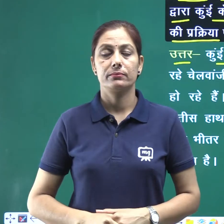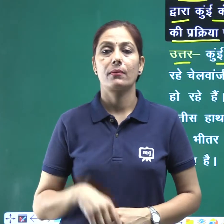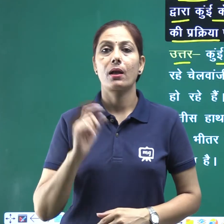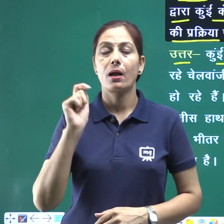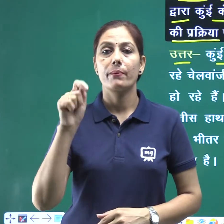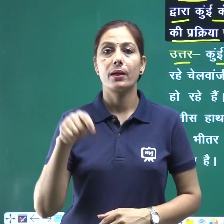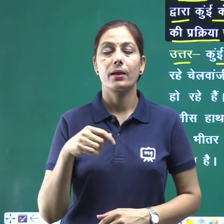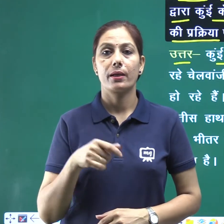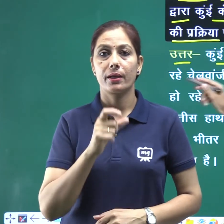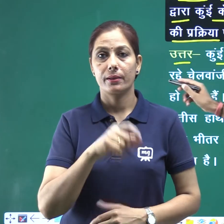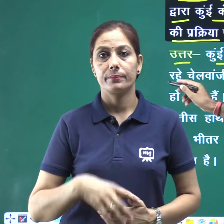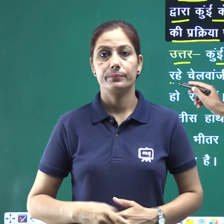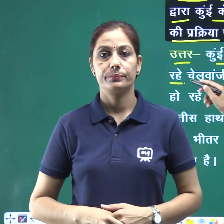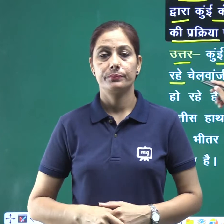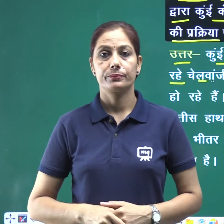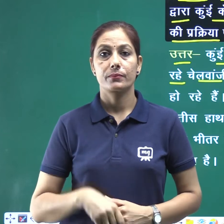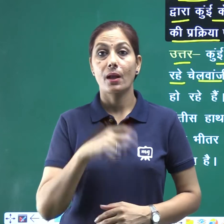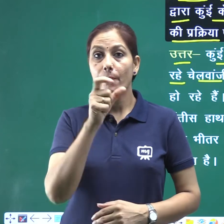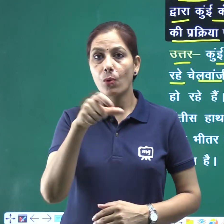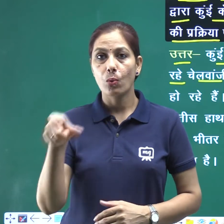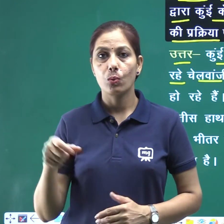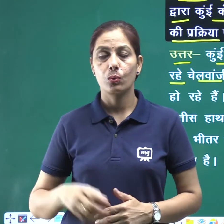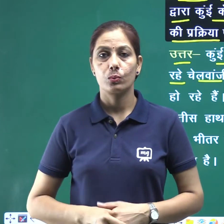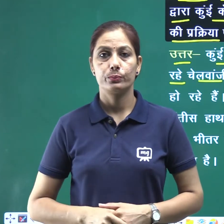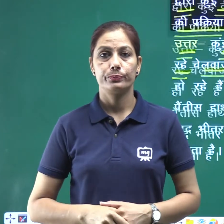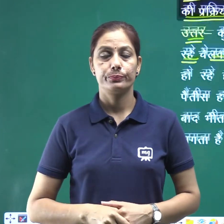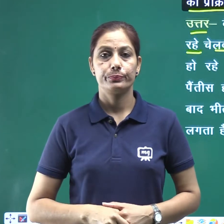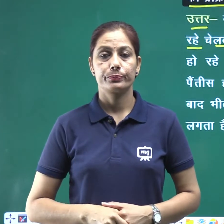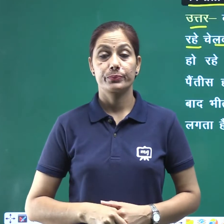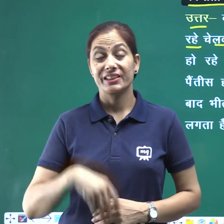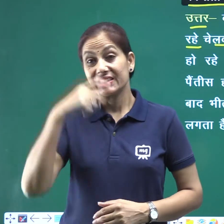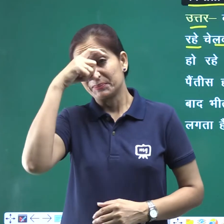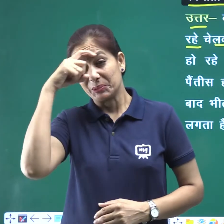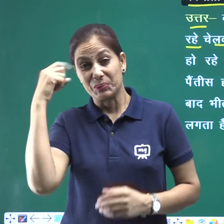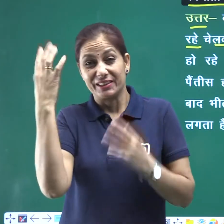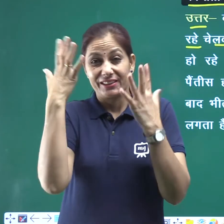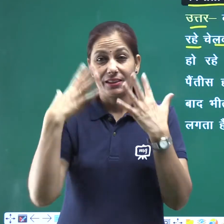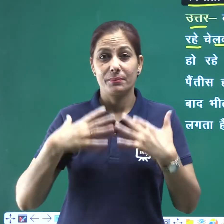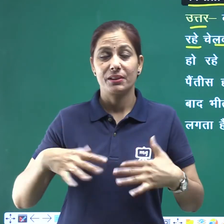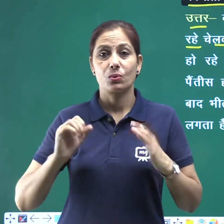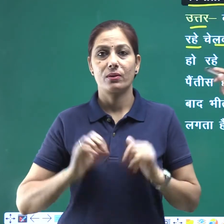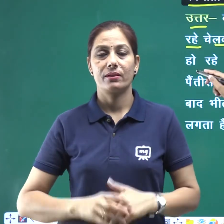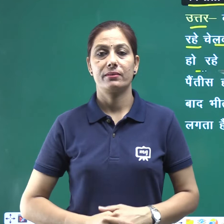काम कर रहे चेलवांजी पसीने से तरबतर हो रहे हैं।